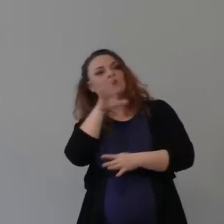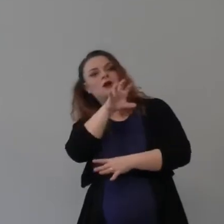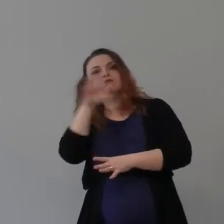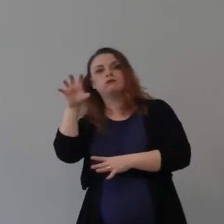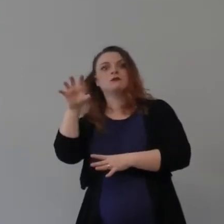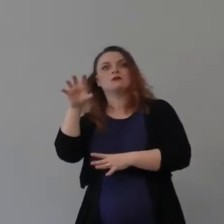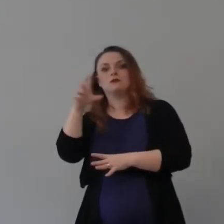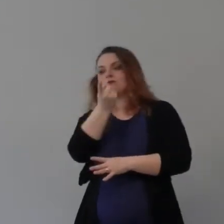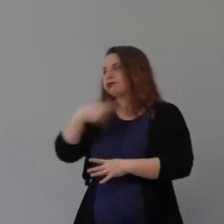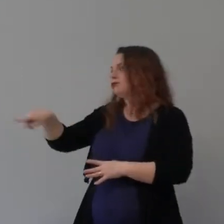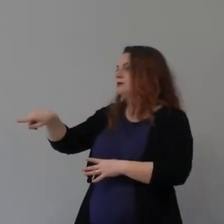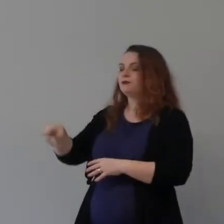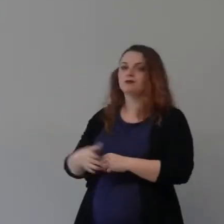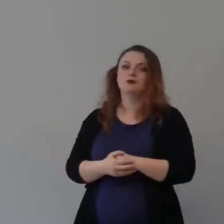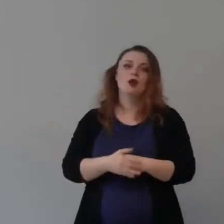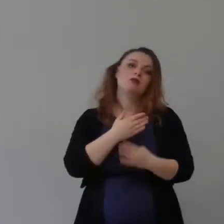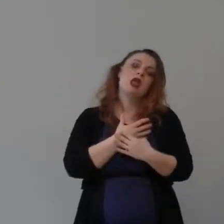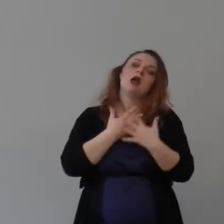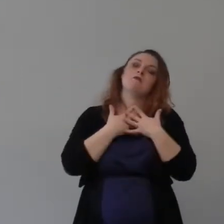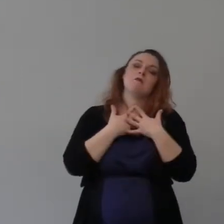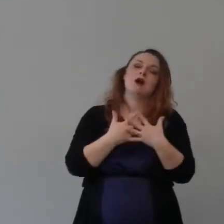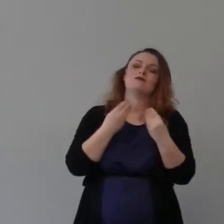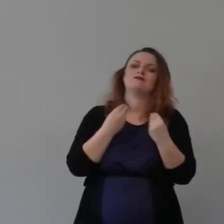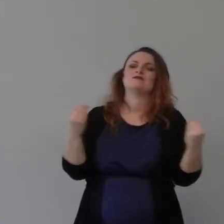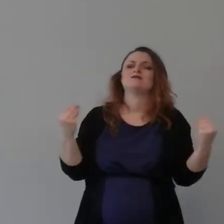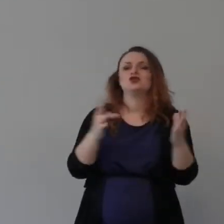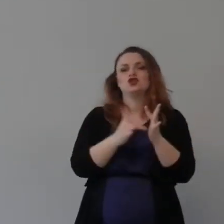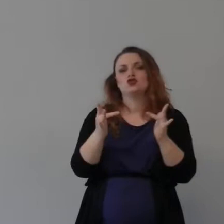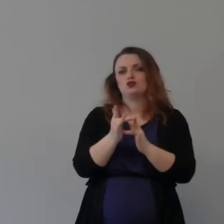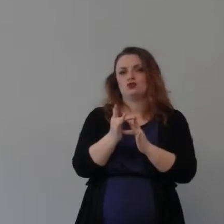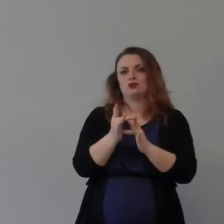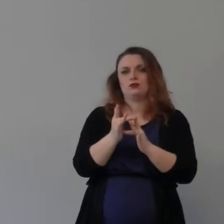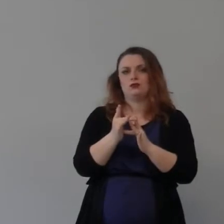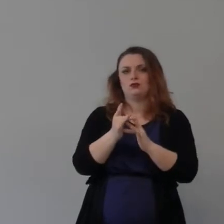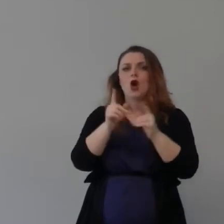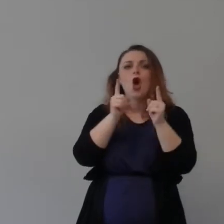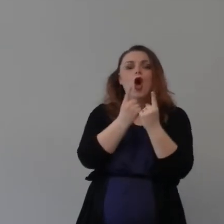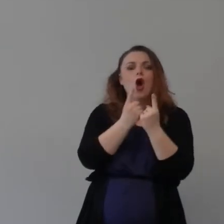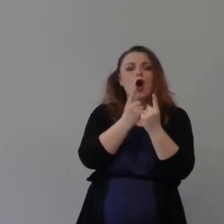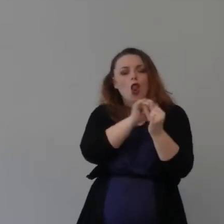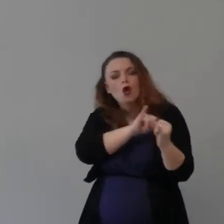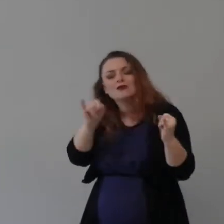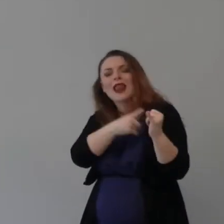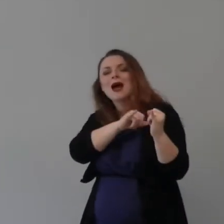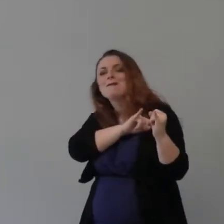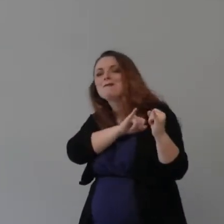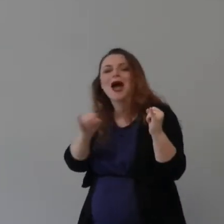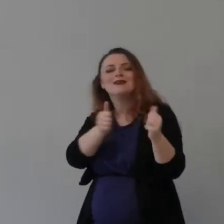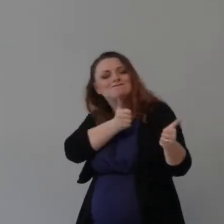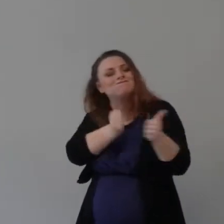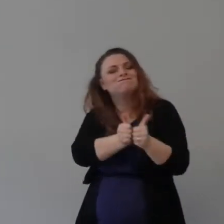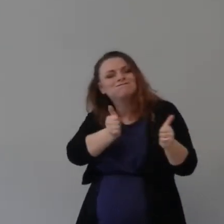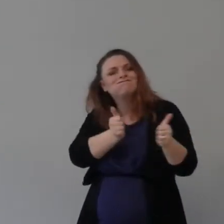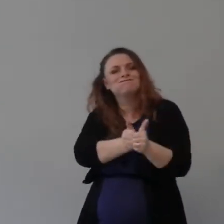Maria amava Gesù. Maria non perdeva un attimo per stare fuori lontano da Gesù. Era una delle persone